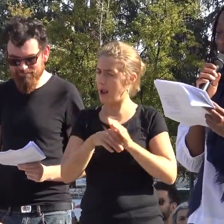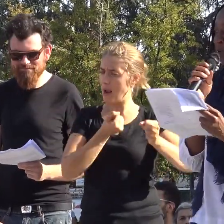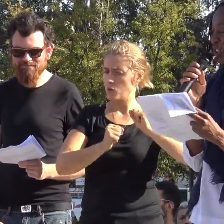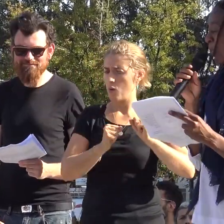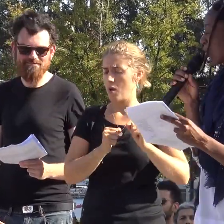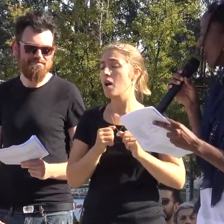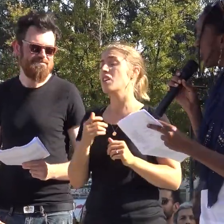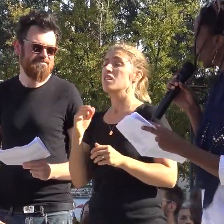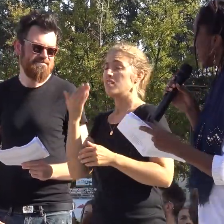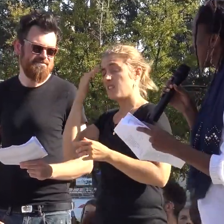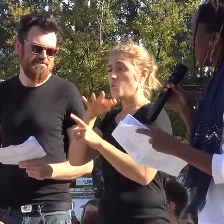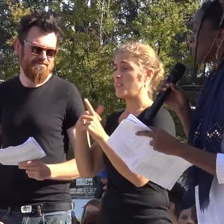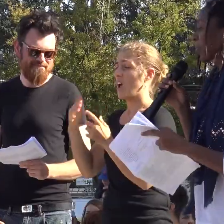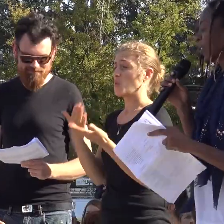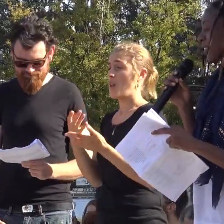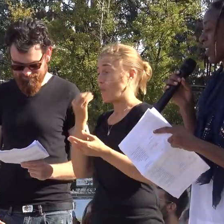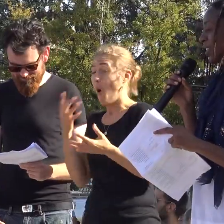actuel ne les encourage pas encore.